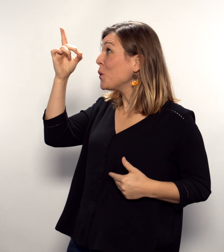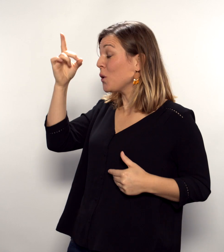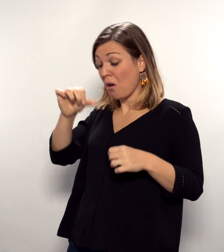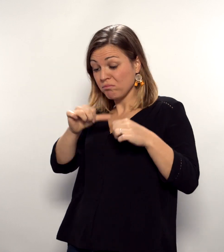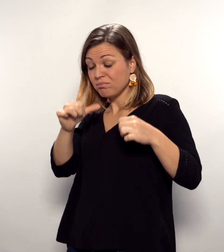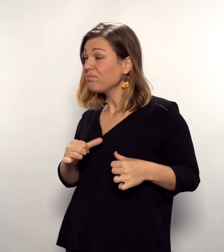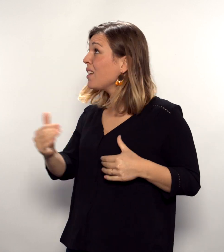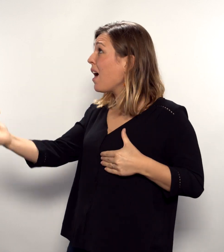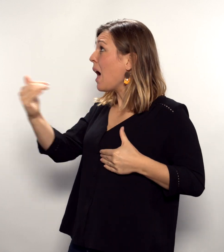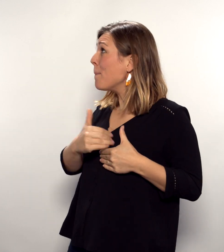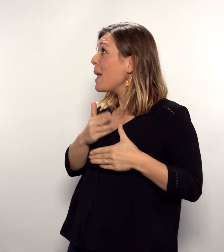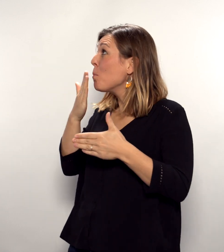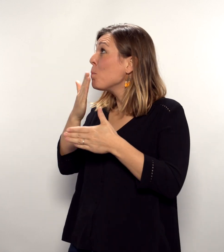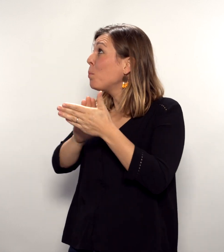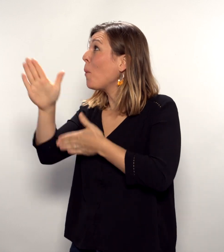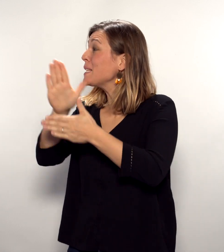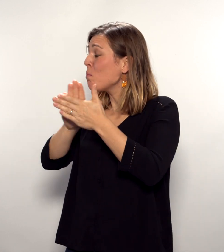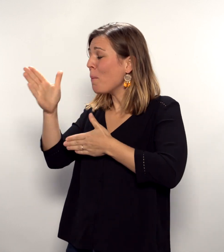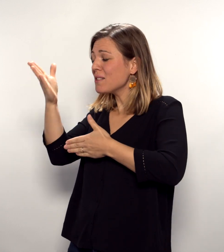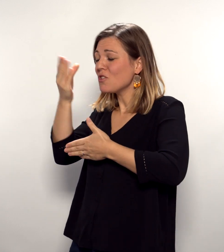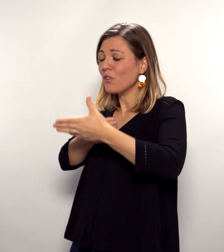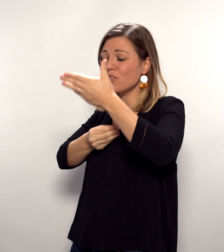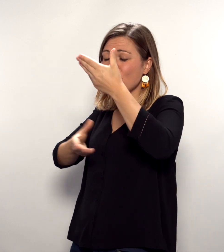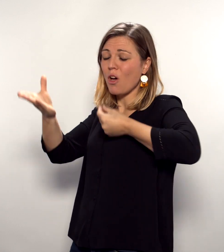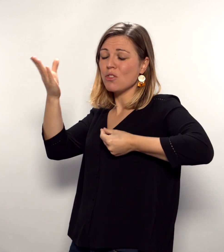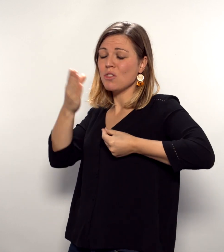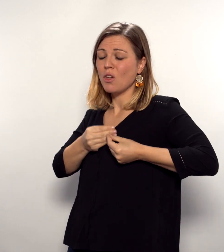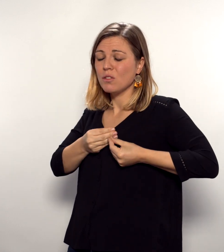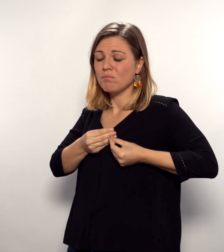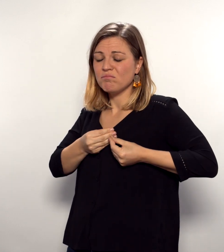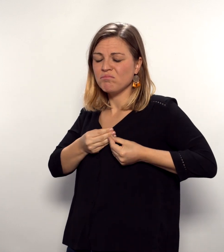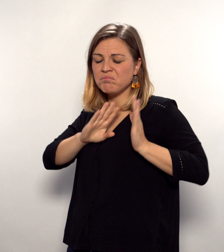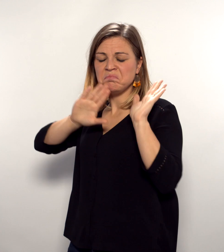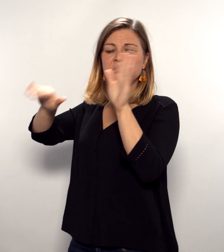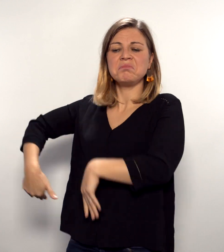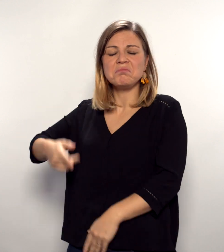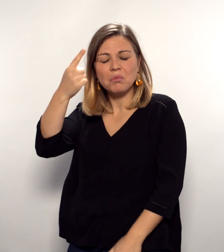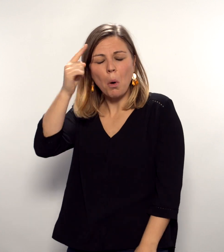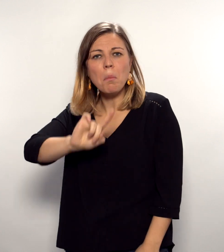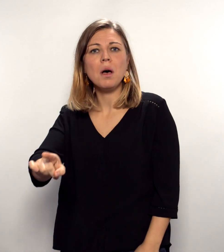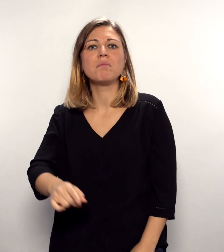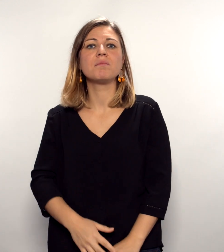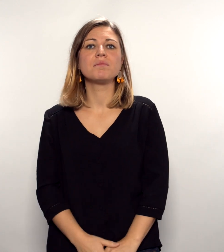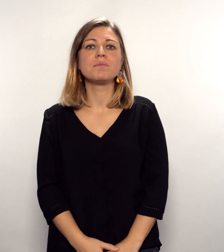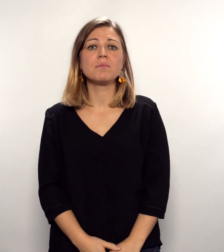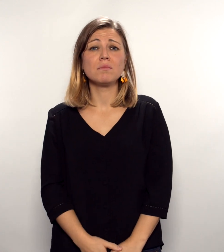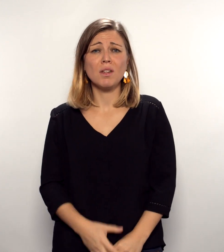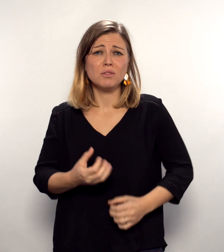l'appel que Dieu avait déposé sur ma vie, les promesses qu'il avait déposées sur ma vie, j'y croyais